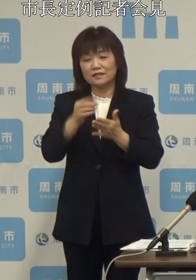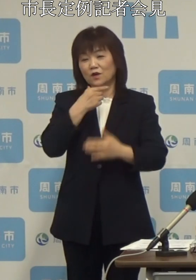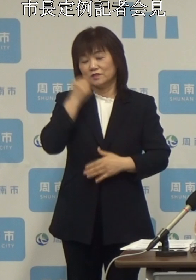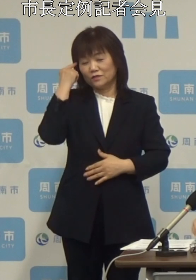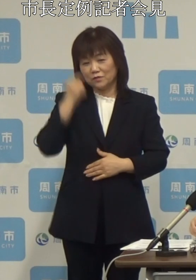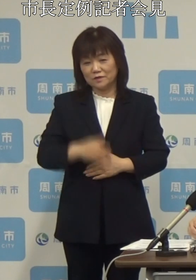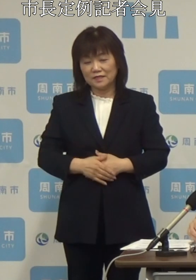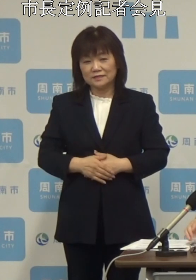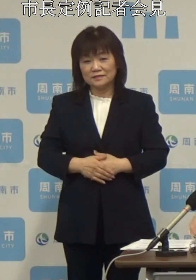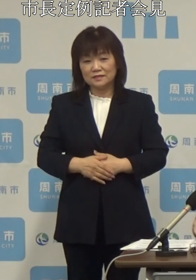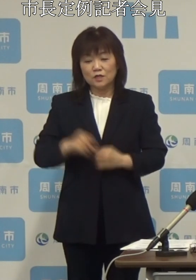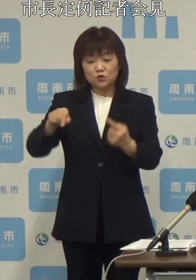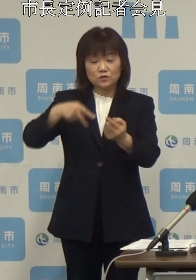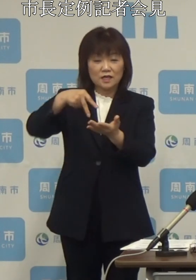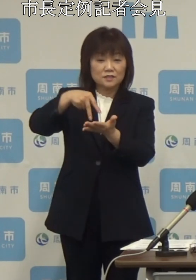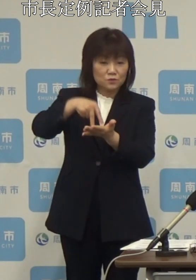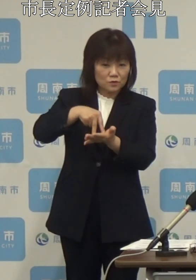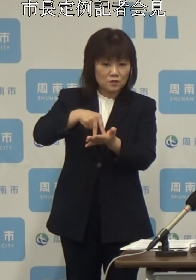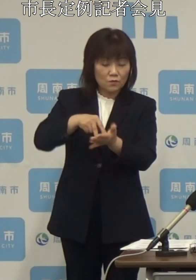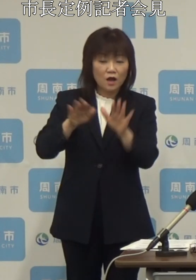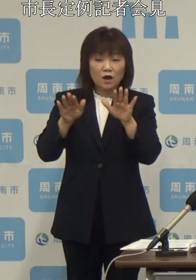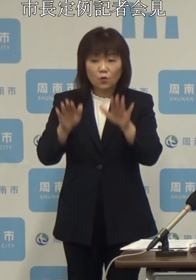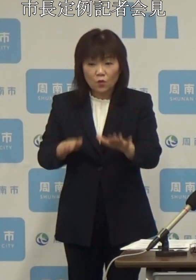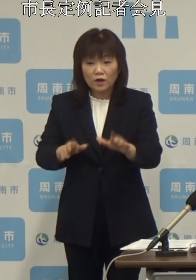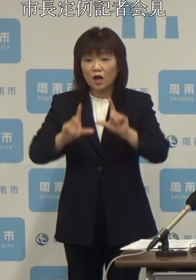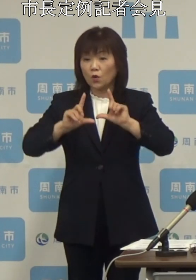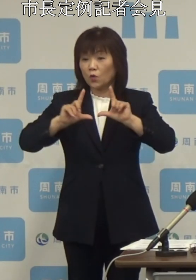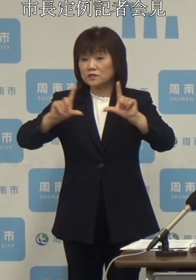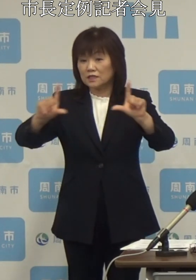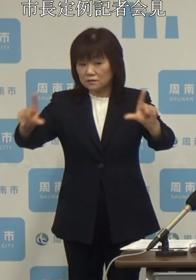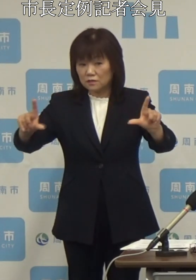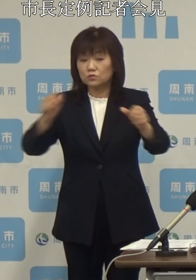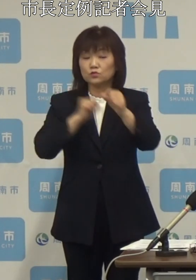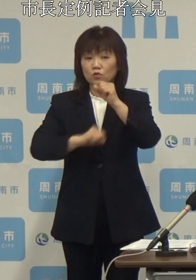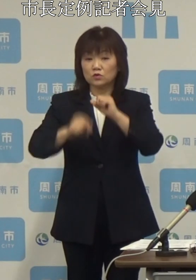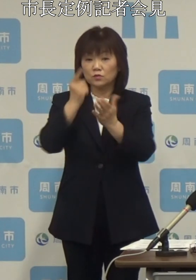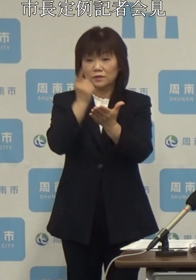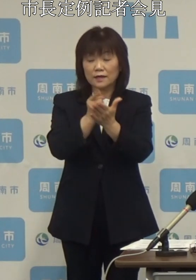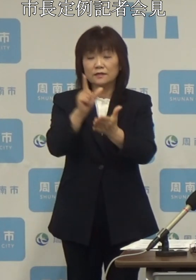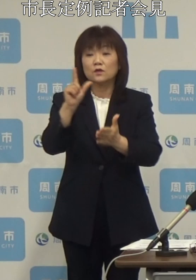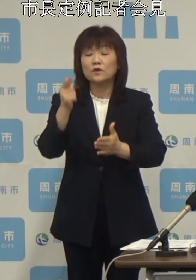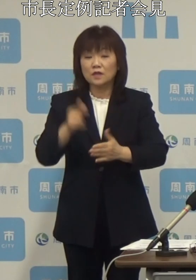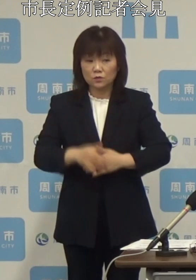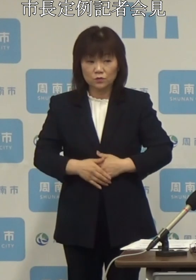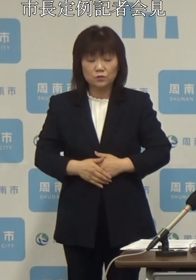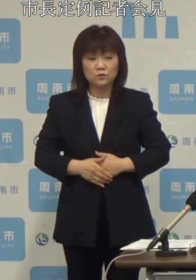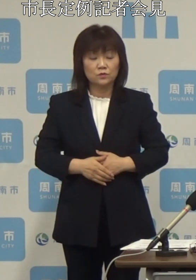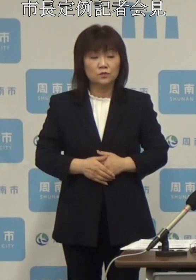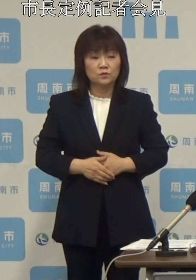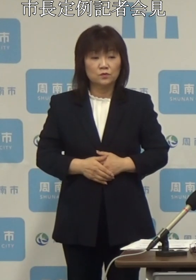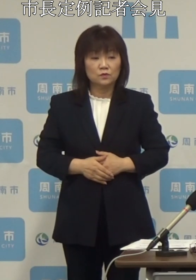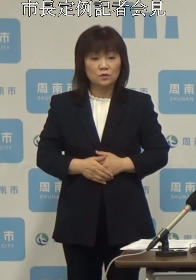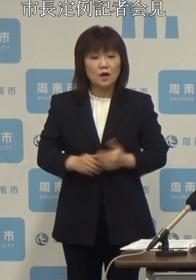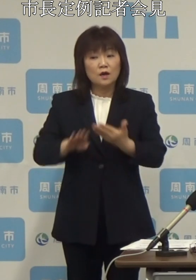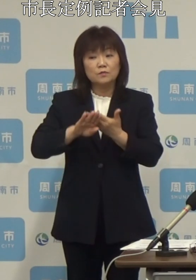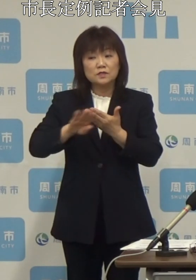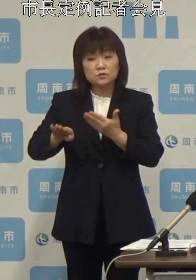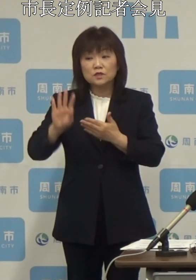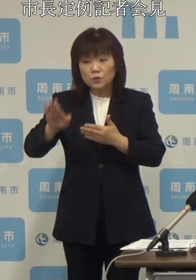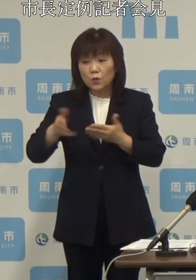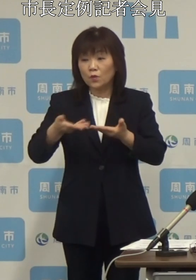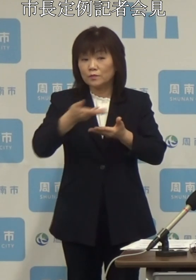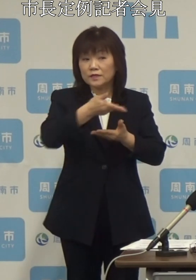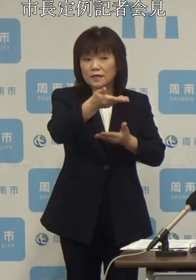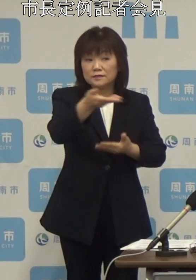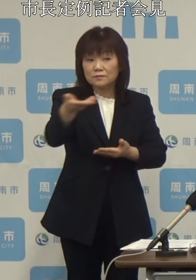います。また本市では、今回お知らせする取り組みだけでなく、別にお配